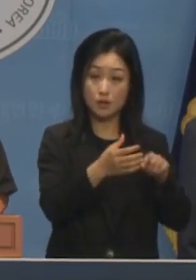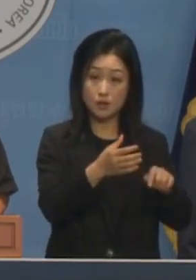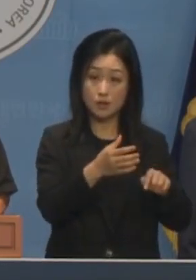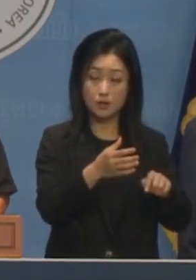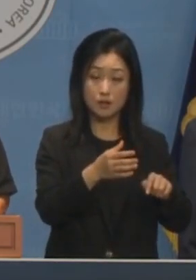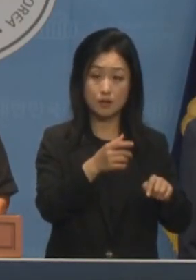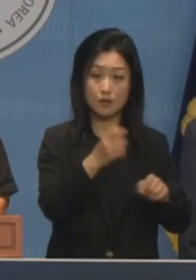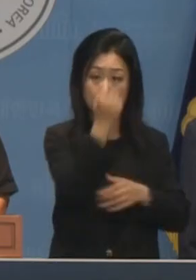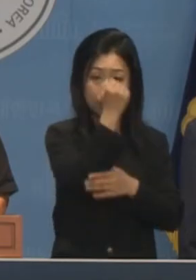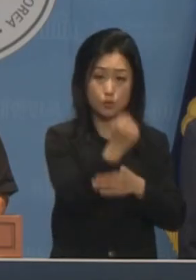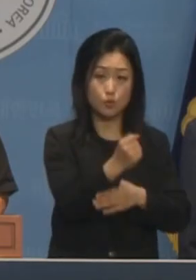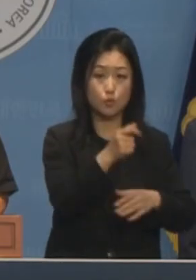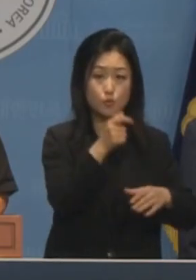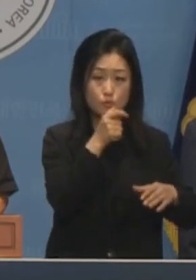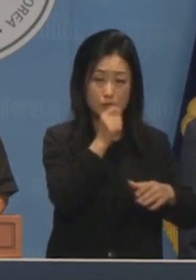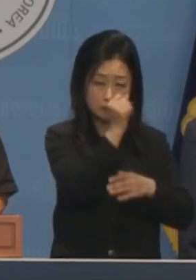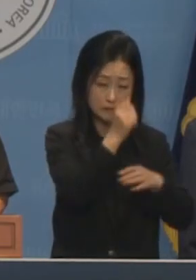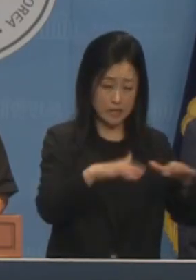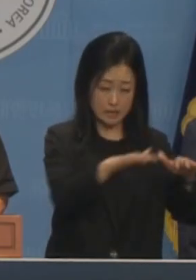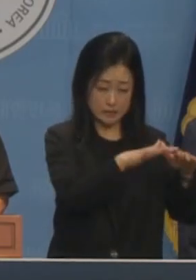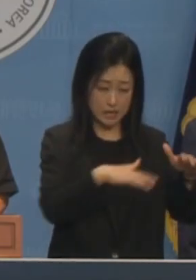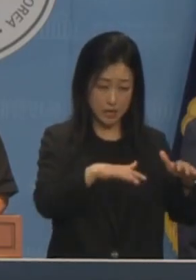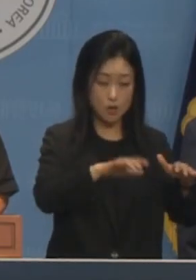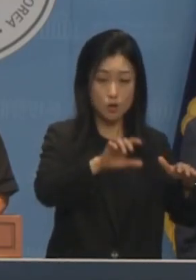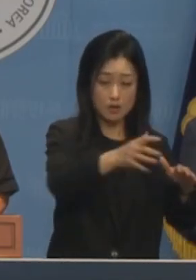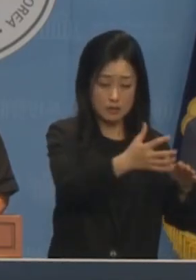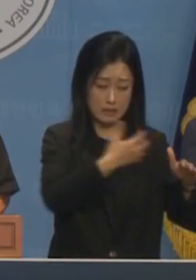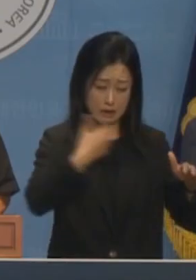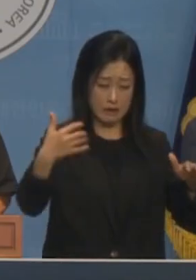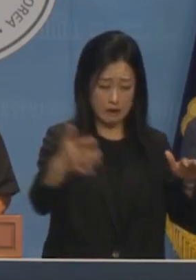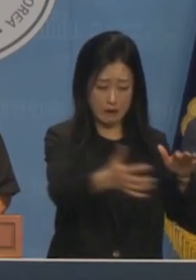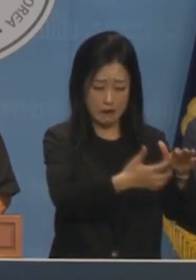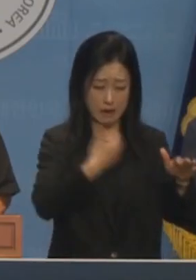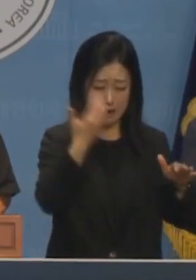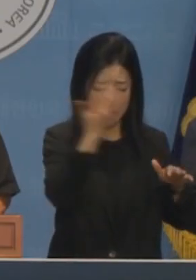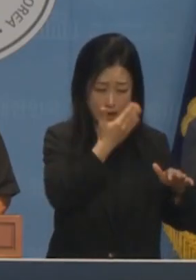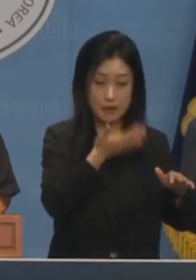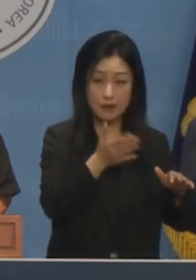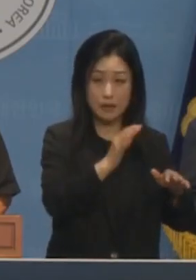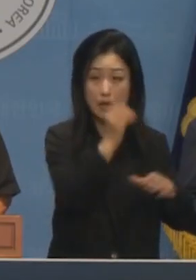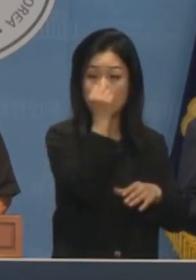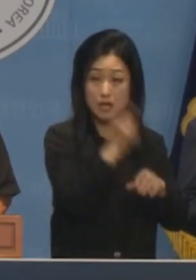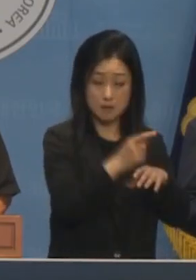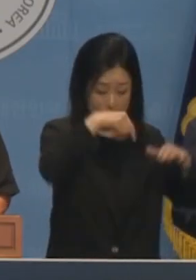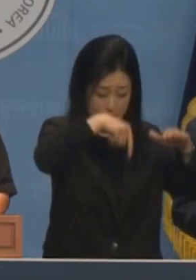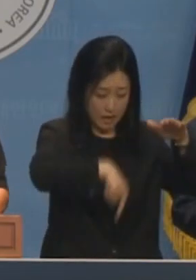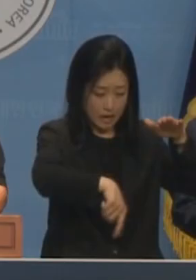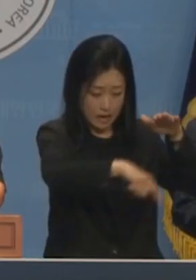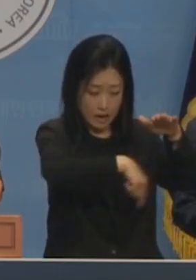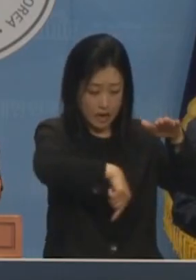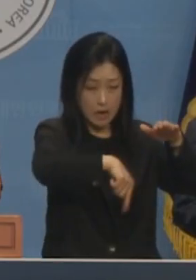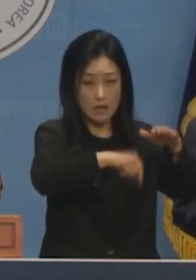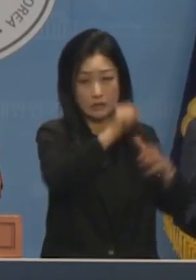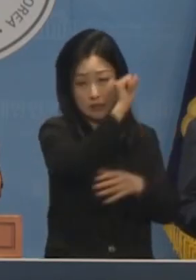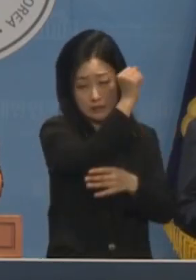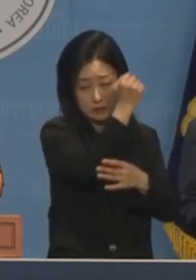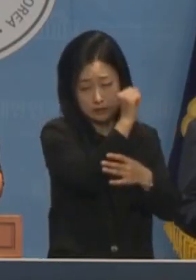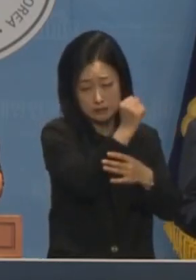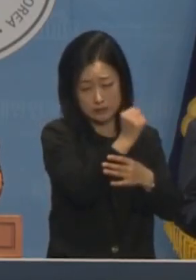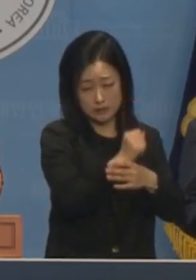수차 20여 대가 쉬지 않고 작동하고 있었지만 이미 대청호를 잠시간 녹조를 제거하기에는 역부족으로